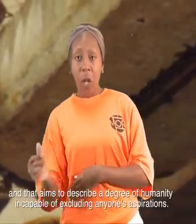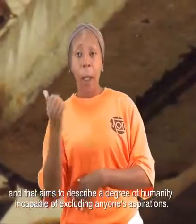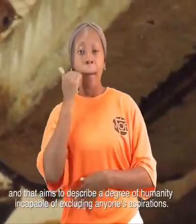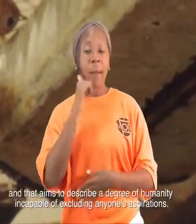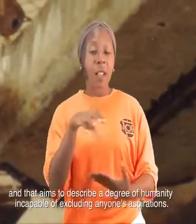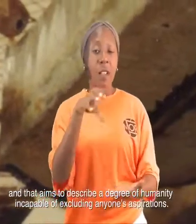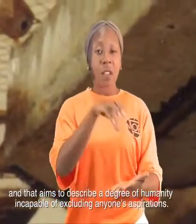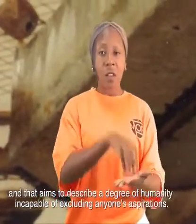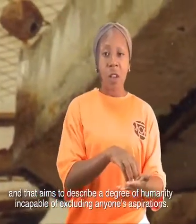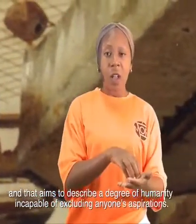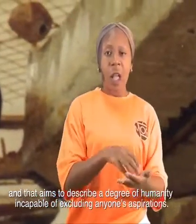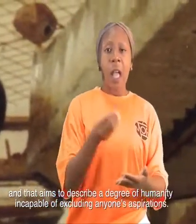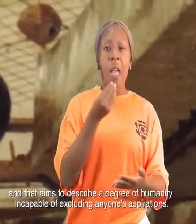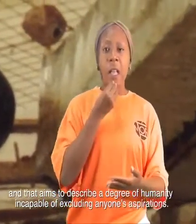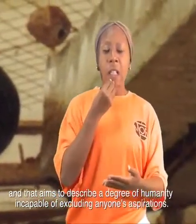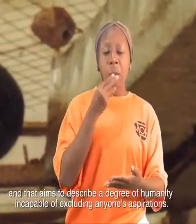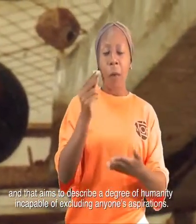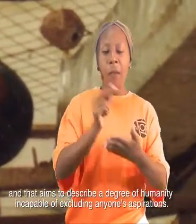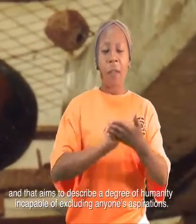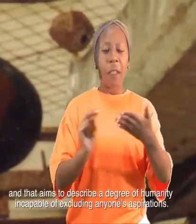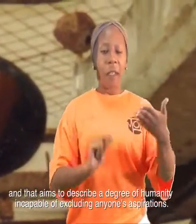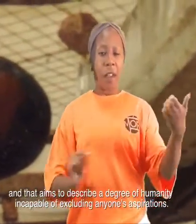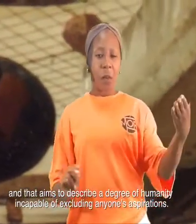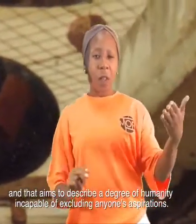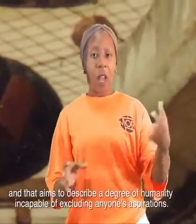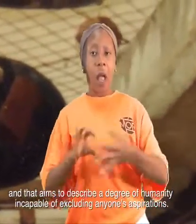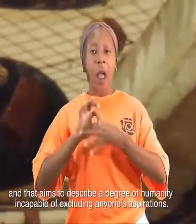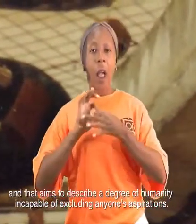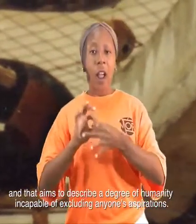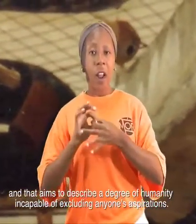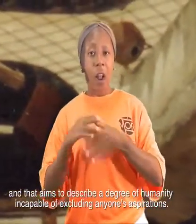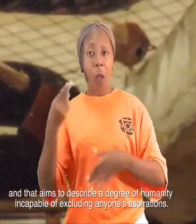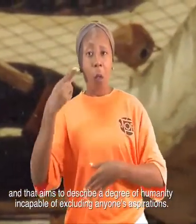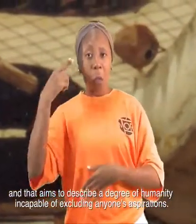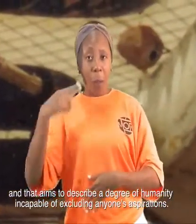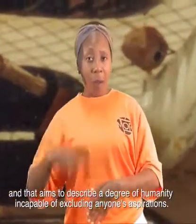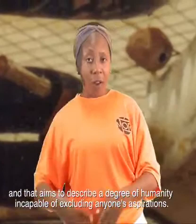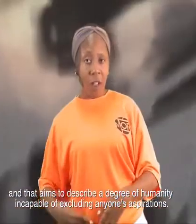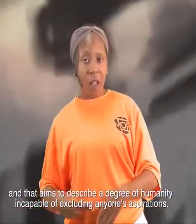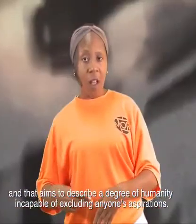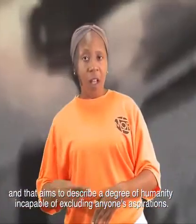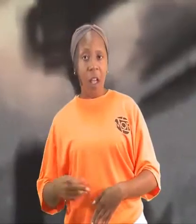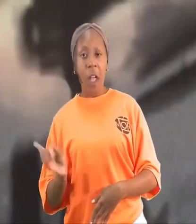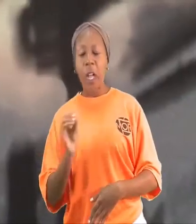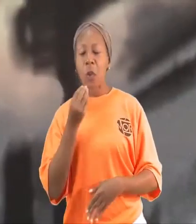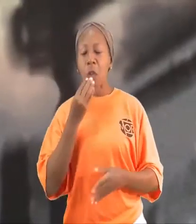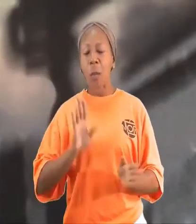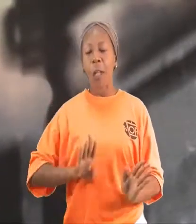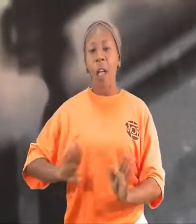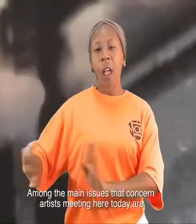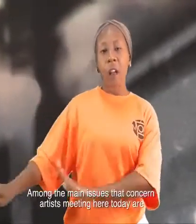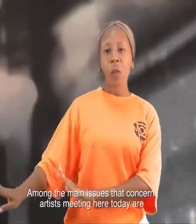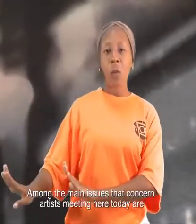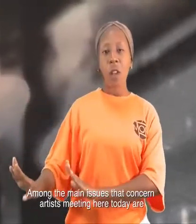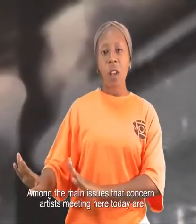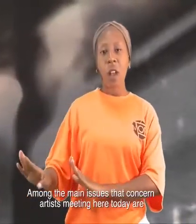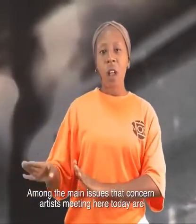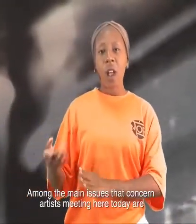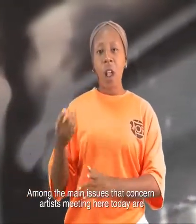proponga descubrir un grado de humanidad incapaz de excluir las aspiraciones de nadie. Entre los temas principales